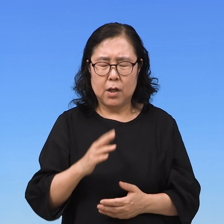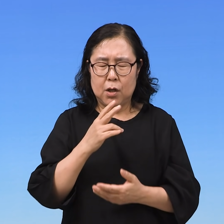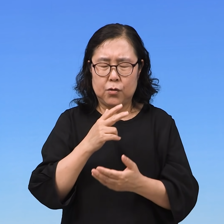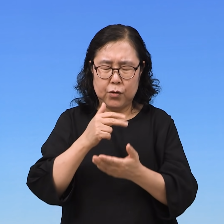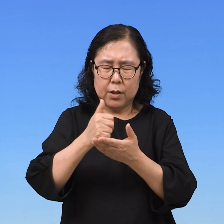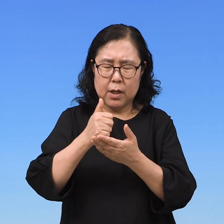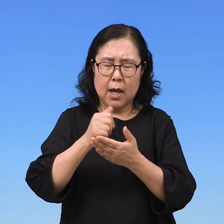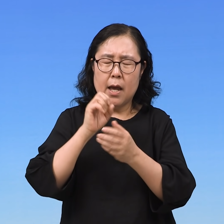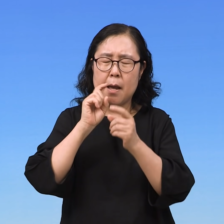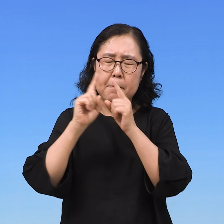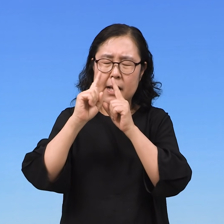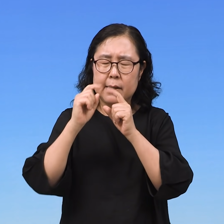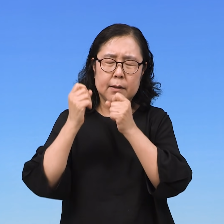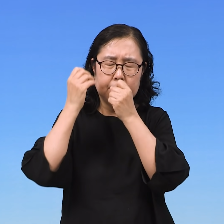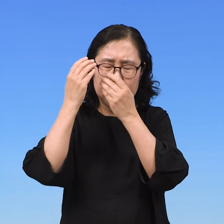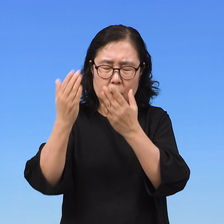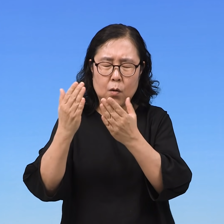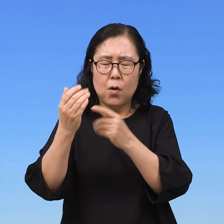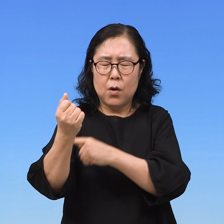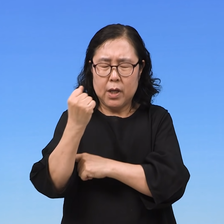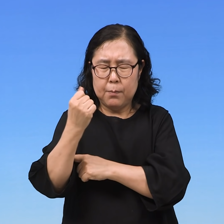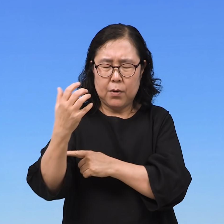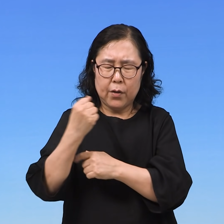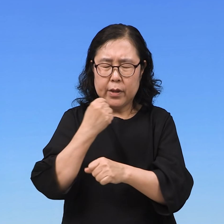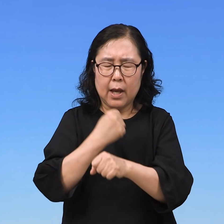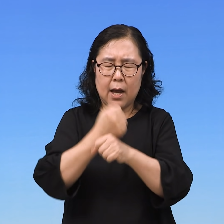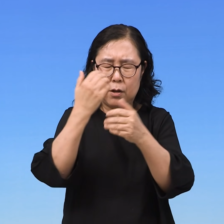하여 주시옵소서.